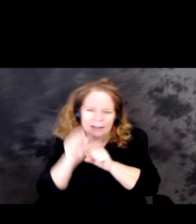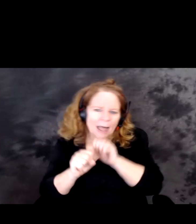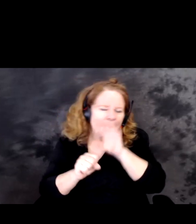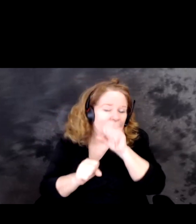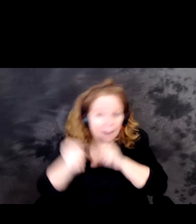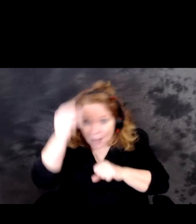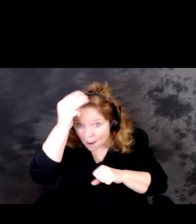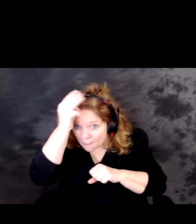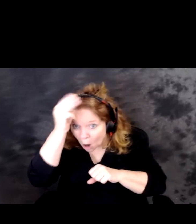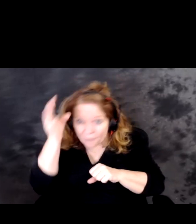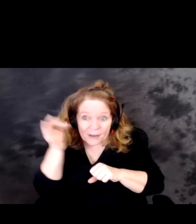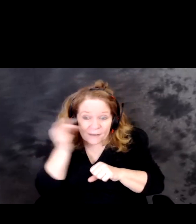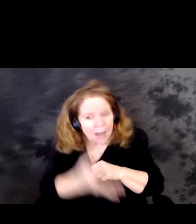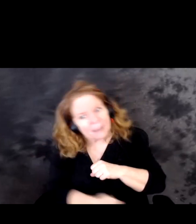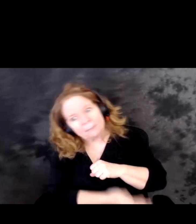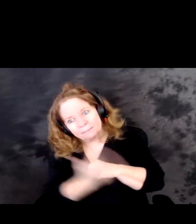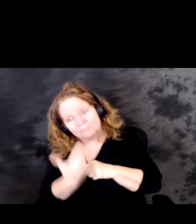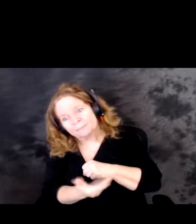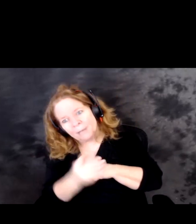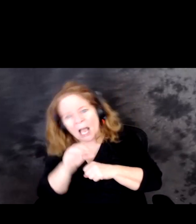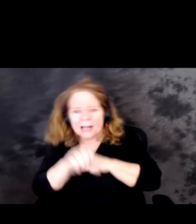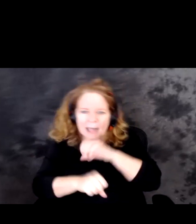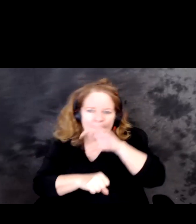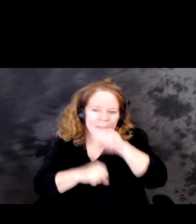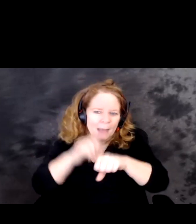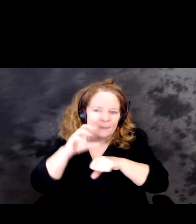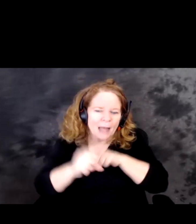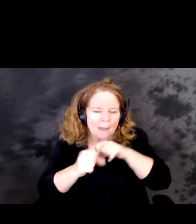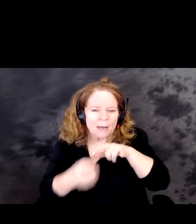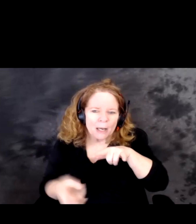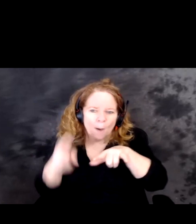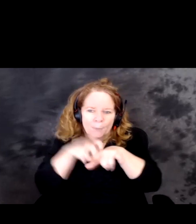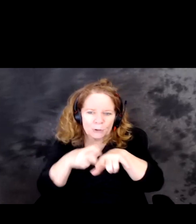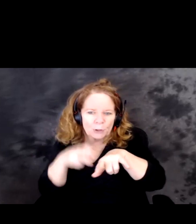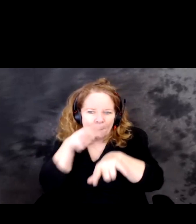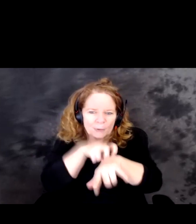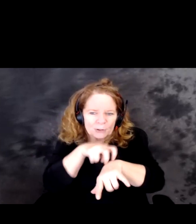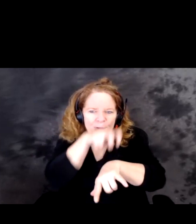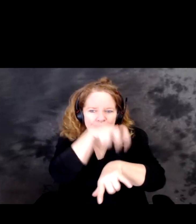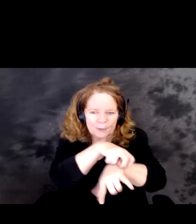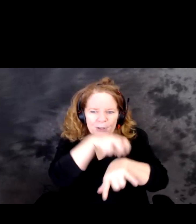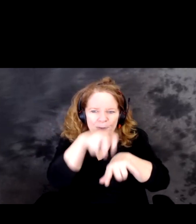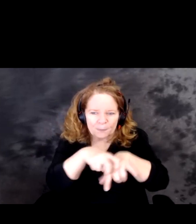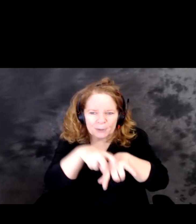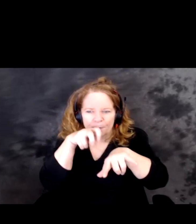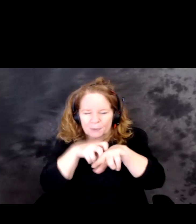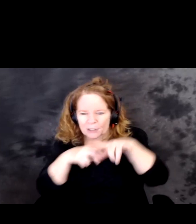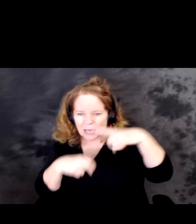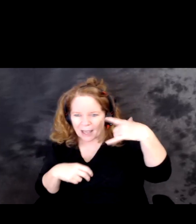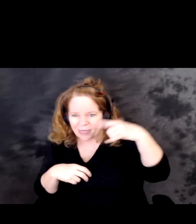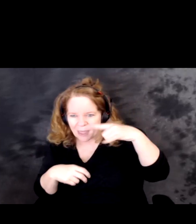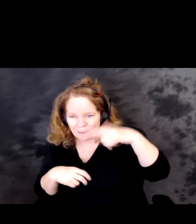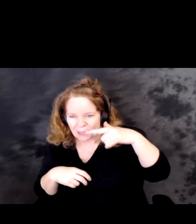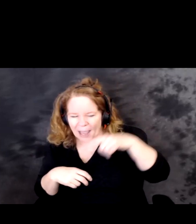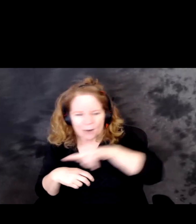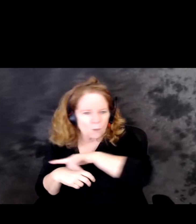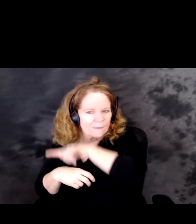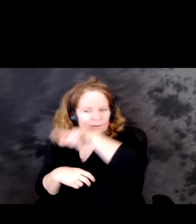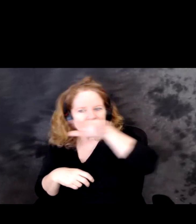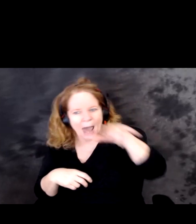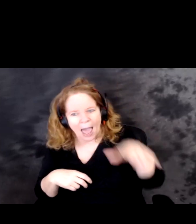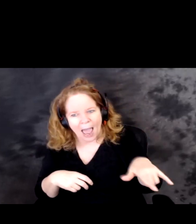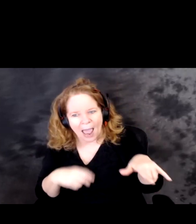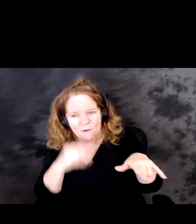Sube. Tú también puedes venir, Marvin. Vámonos todos. Vamos a la colmena Busy Beehive,